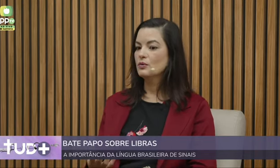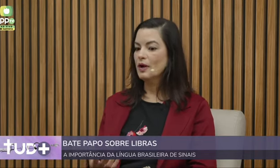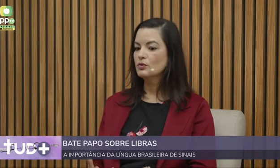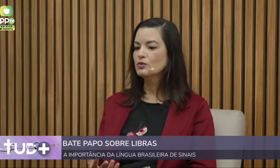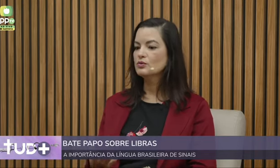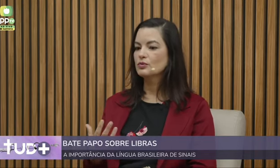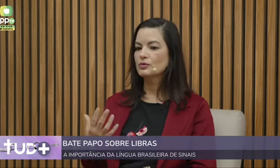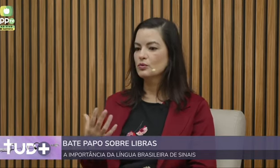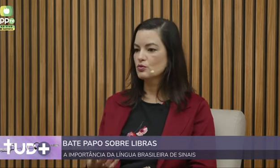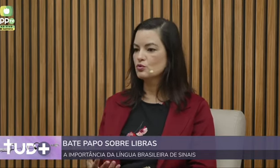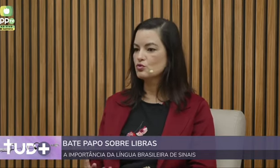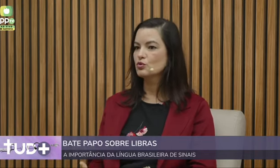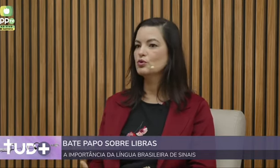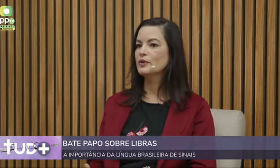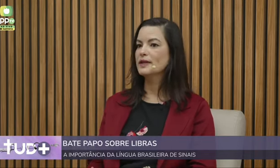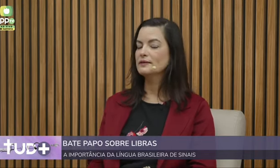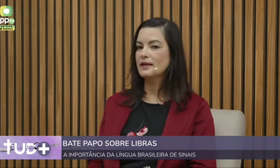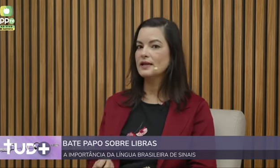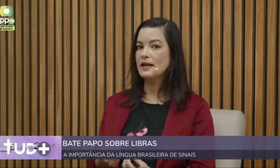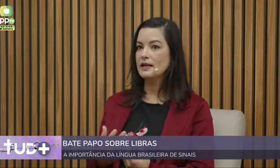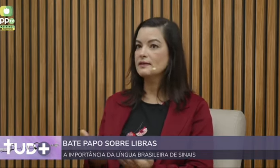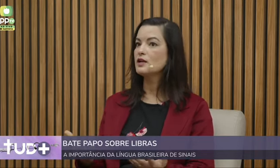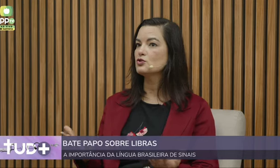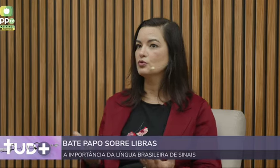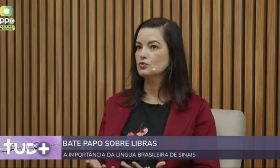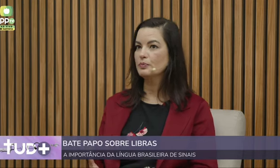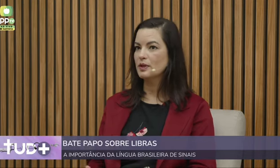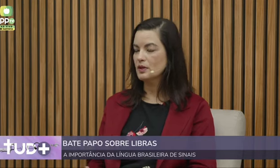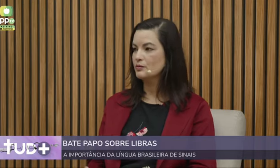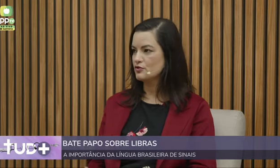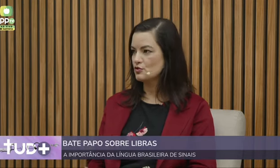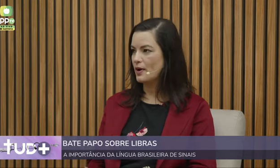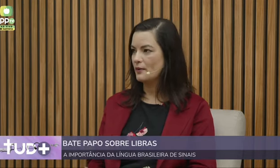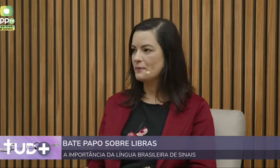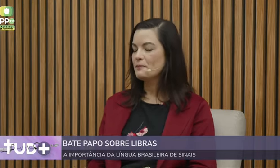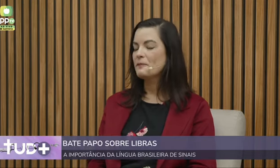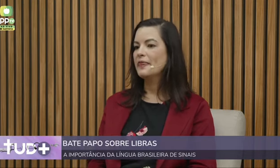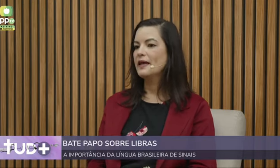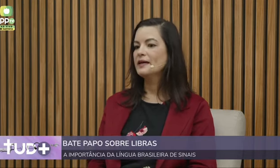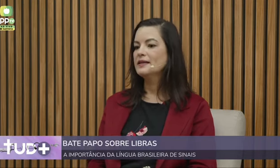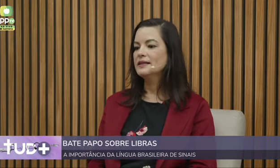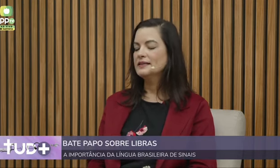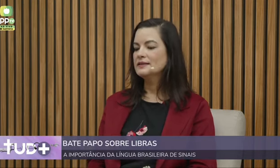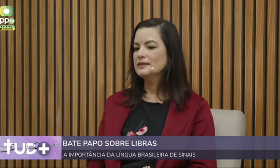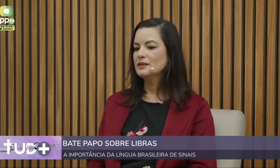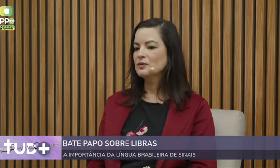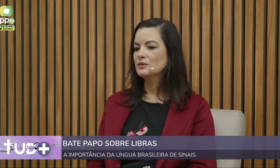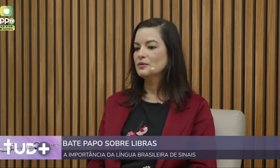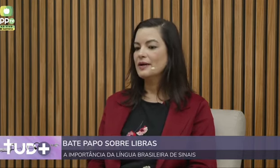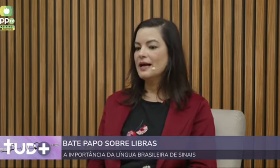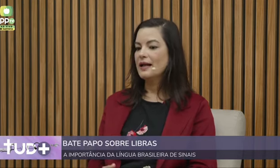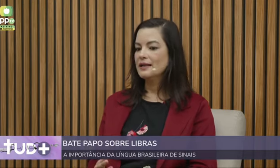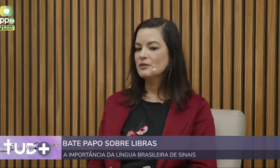O aluno, o surdo, ele entende o mundo pelo campo visual, né? Então, a língua